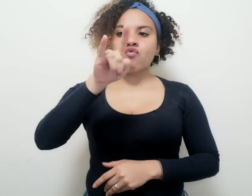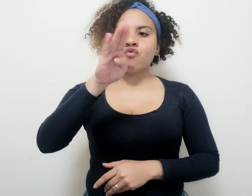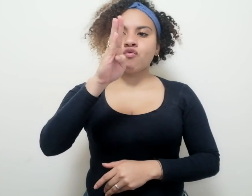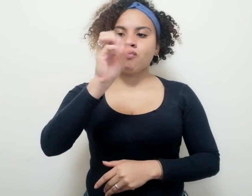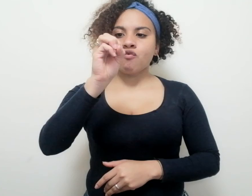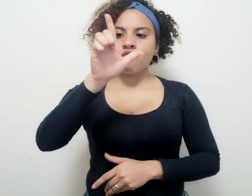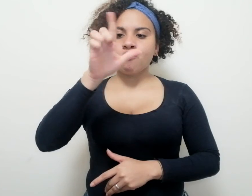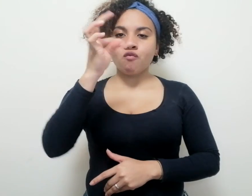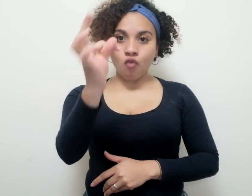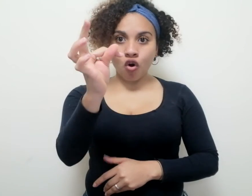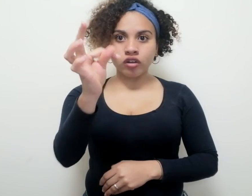Humboldt,